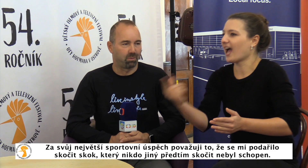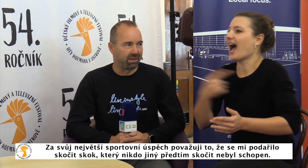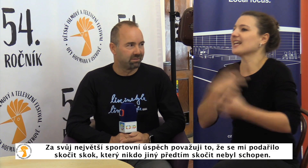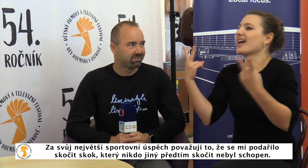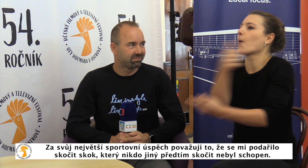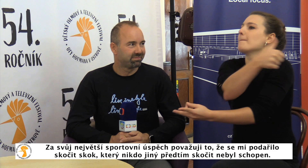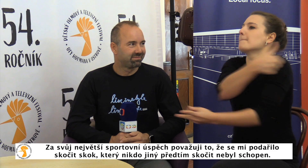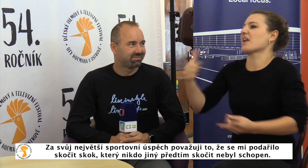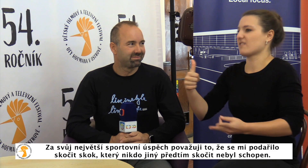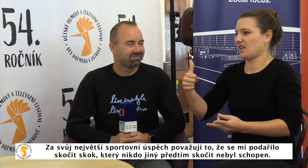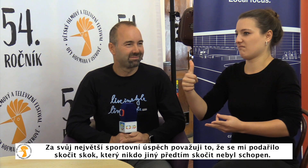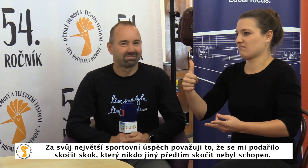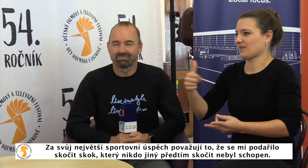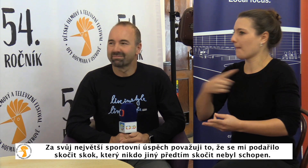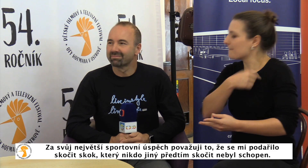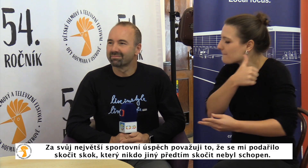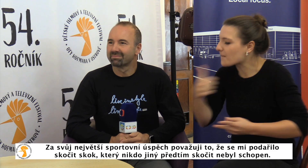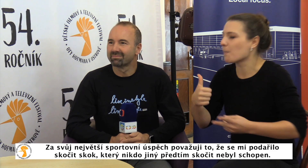nebyl schopen.